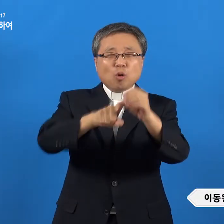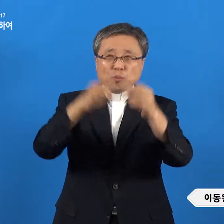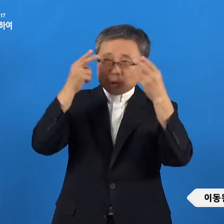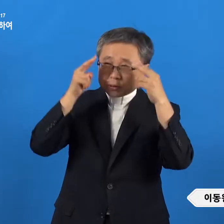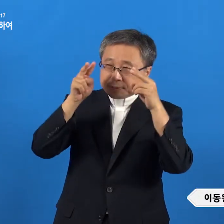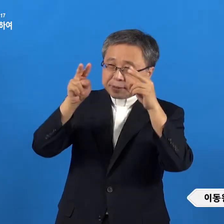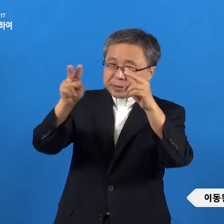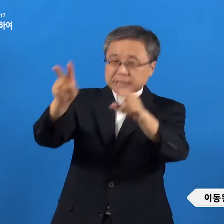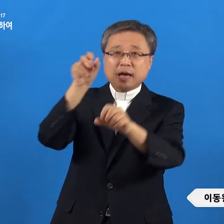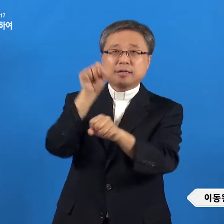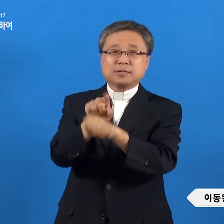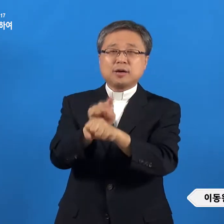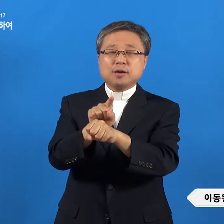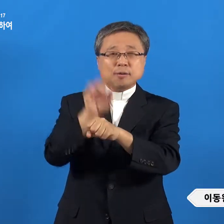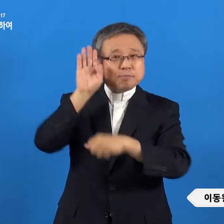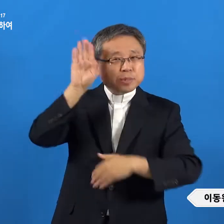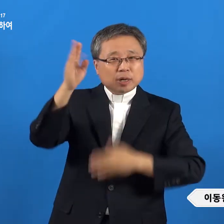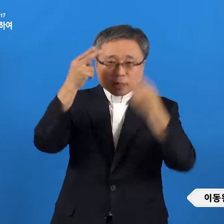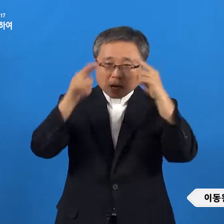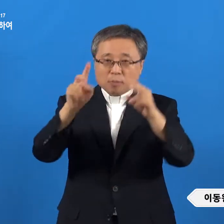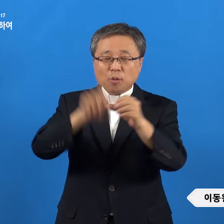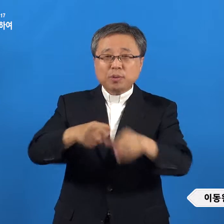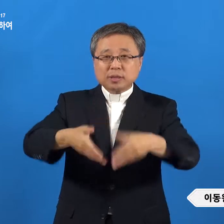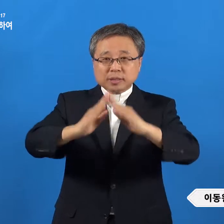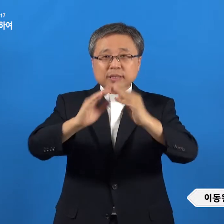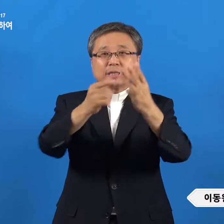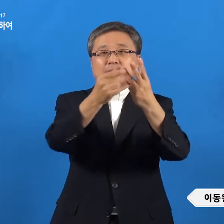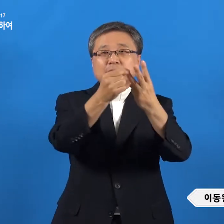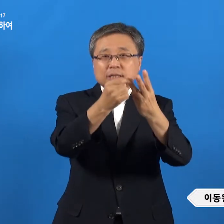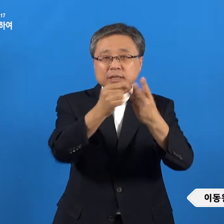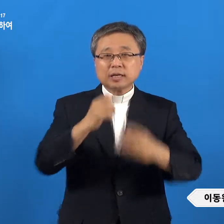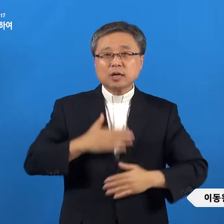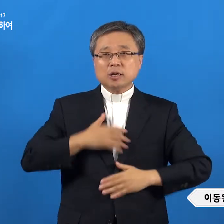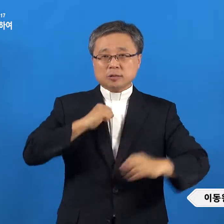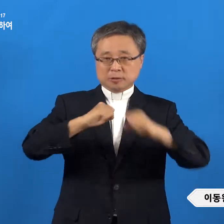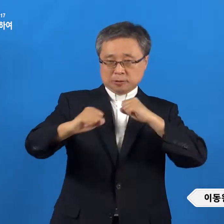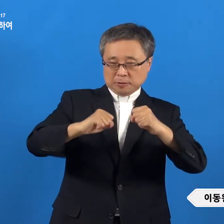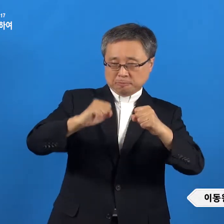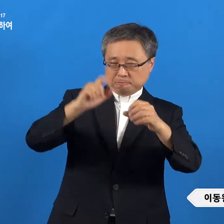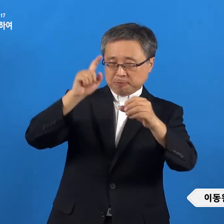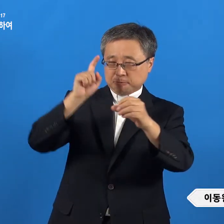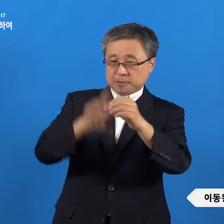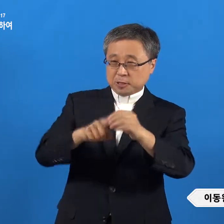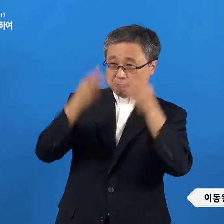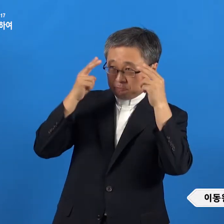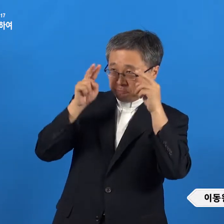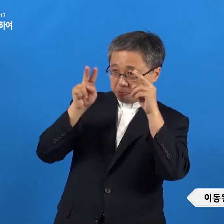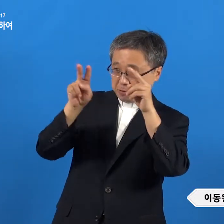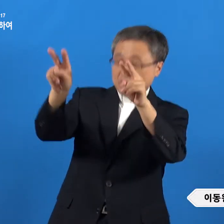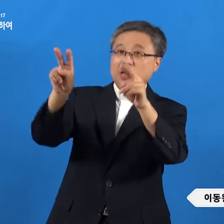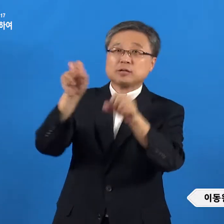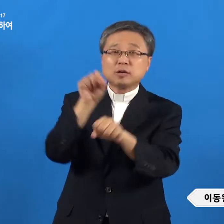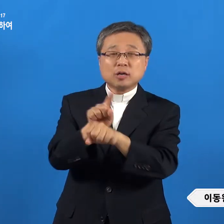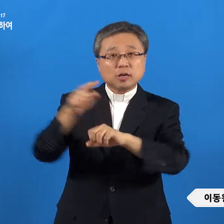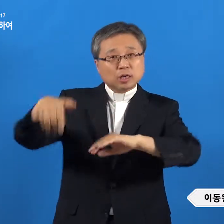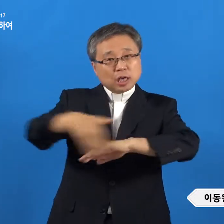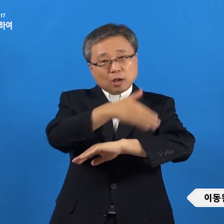그 미래를 향한 목표를 설정합니다. 세 번째, 실천지향성. 계획만 세우는 것이 아니라 실천한다는 것을.